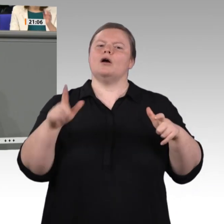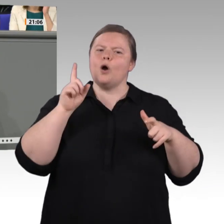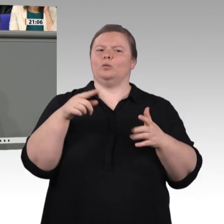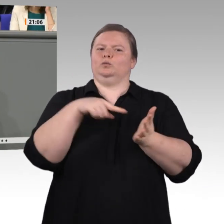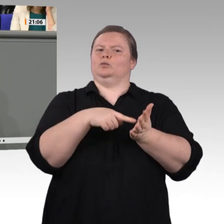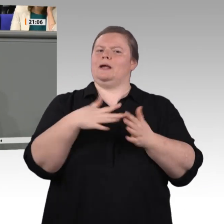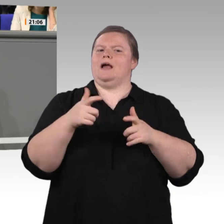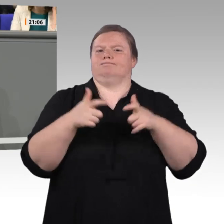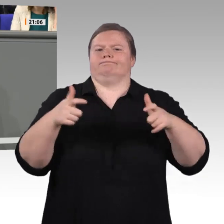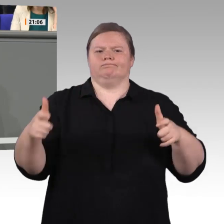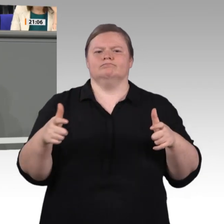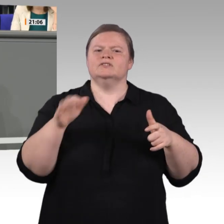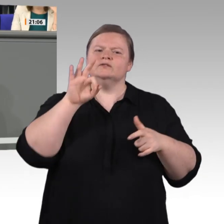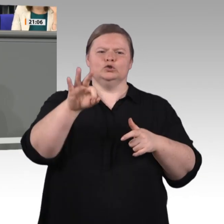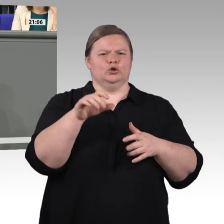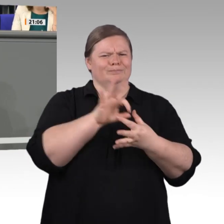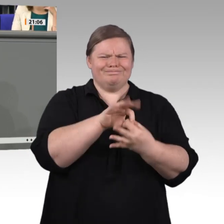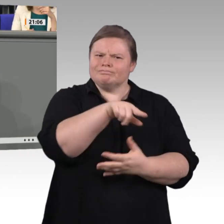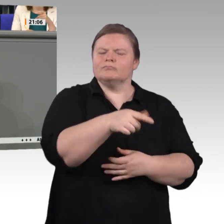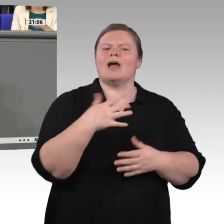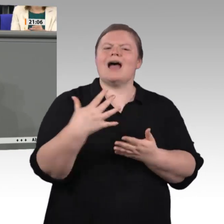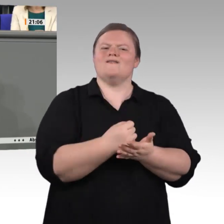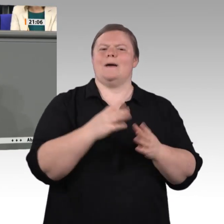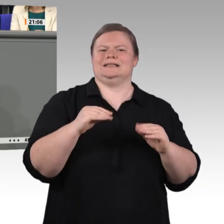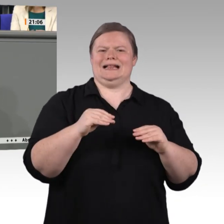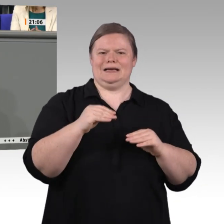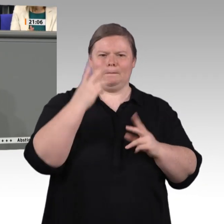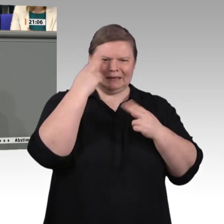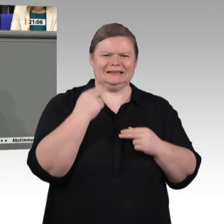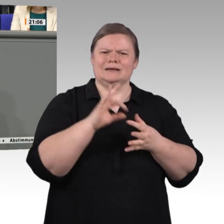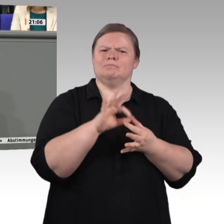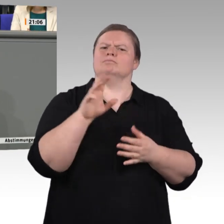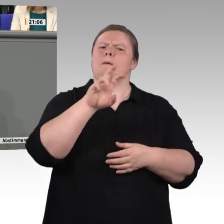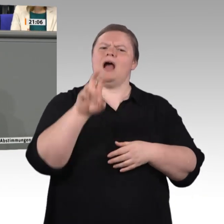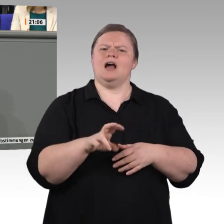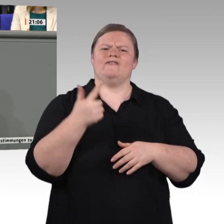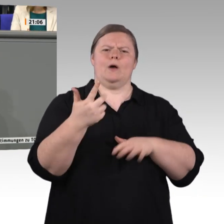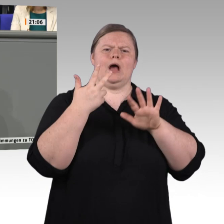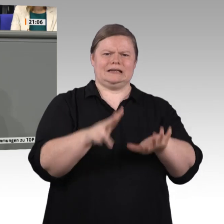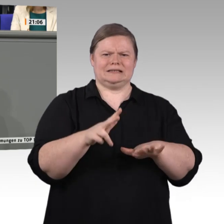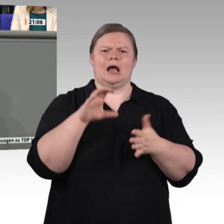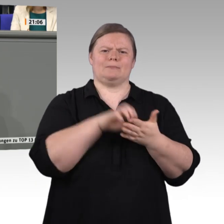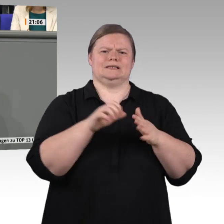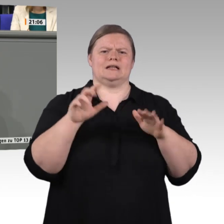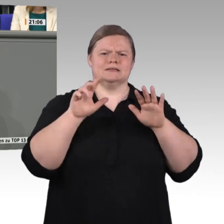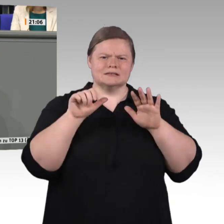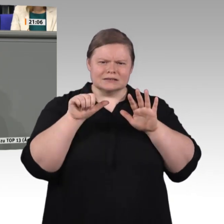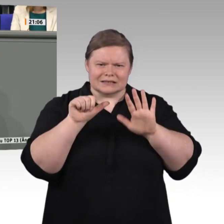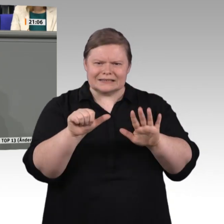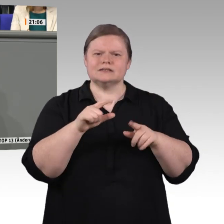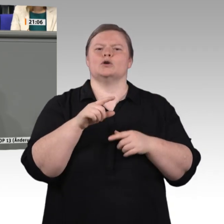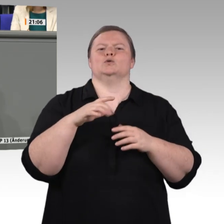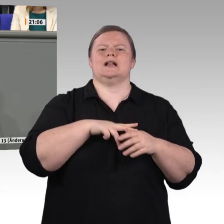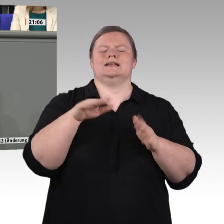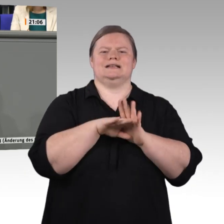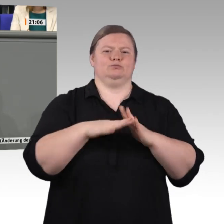haben, können von diesem Freibetrag nicht profitieren. Das ist eine Ungleichbehandlung, der wir nachkommen